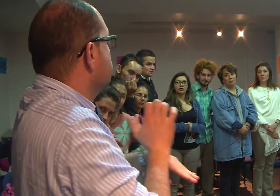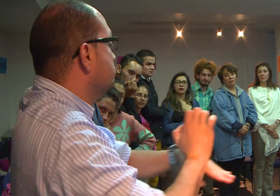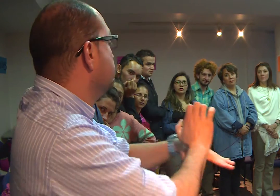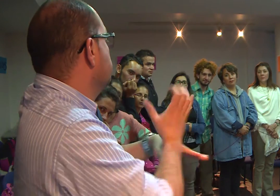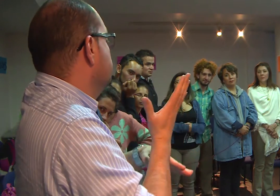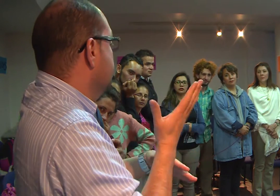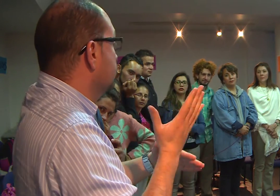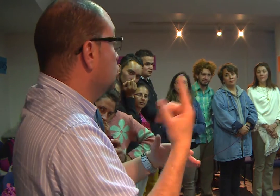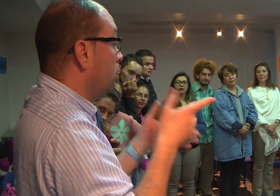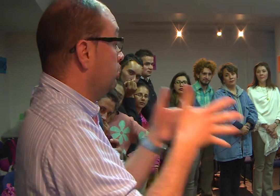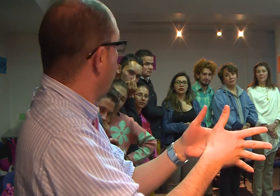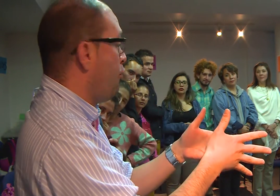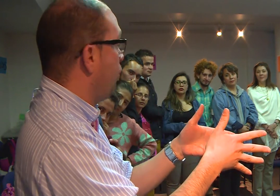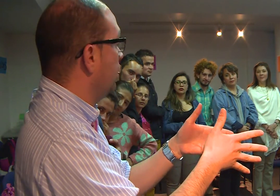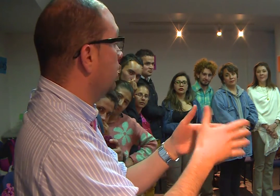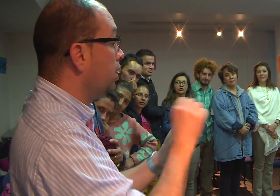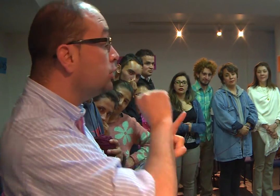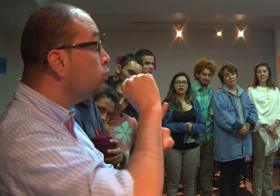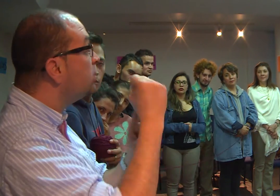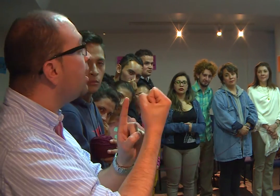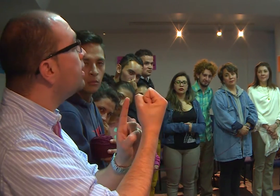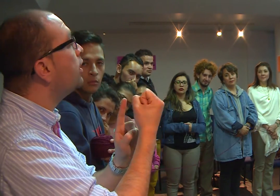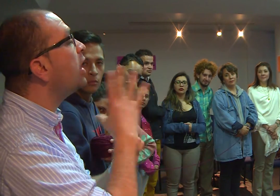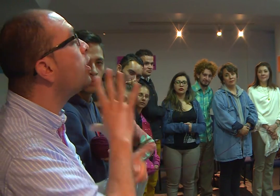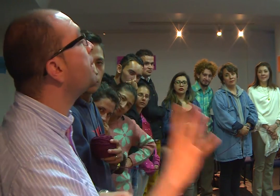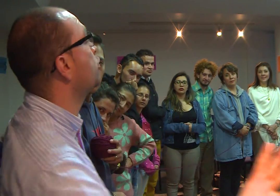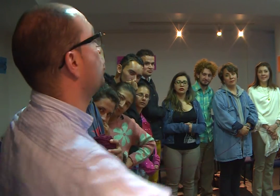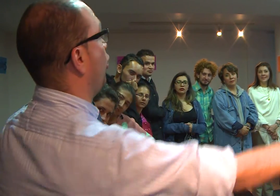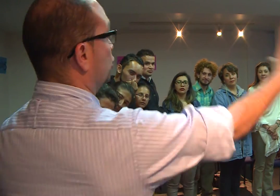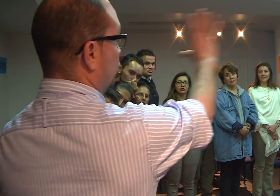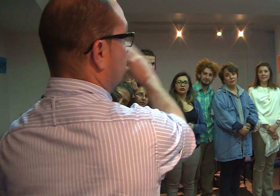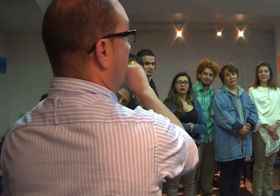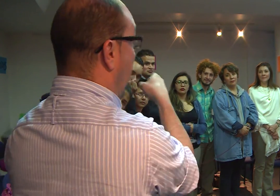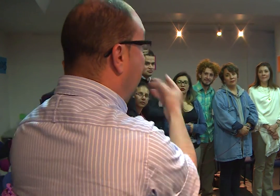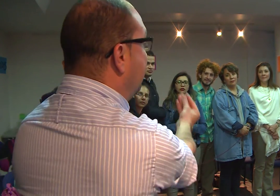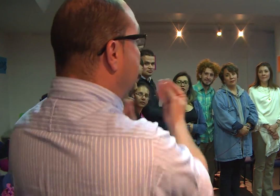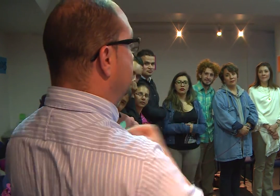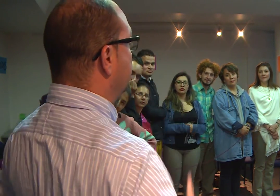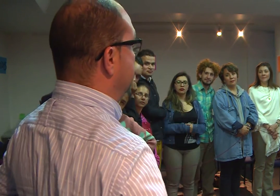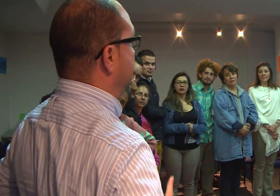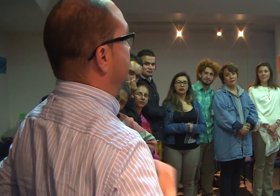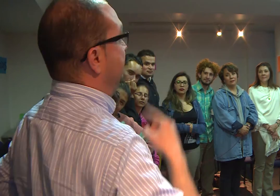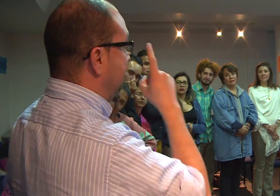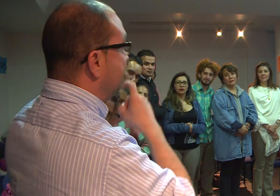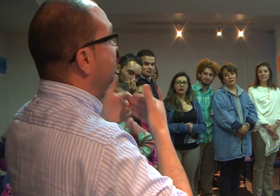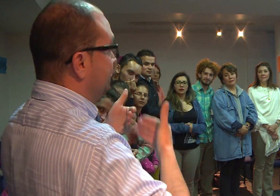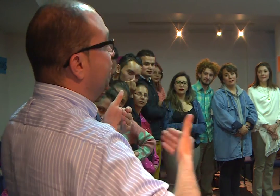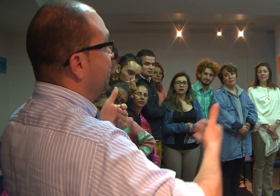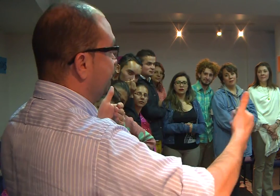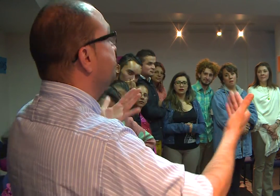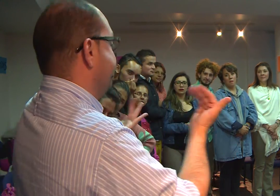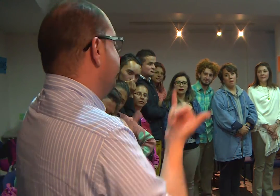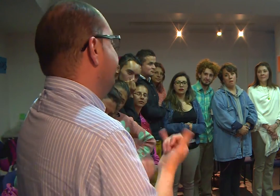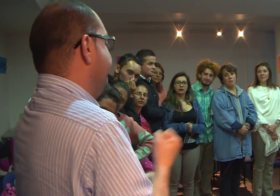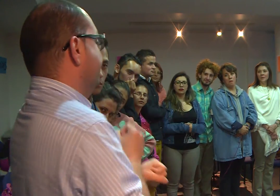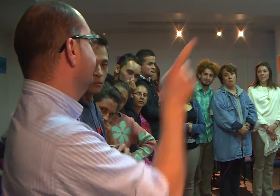maestría, uno considera que solamente se va a enfocar en una institución o una entidad. No. Esa formación le permite a uno